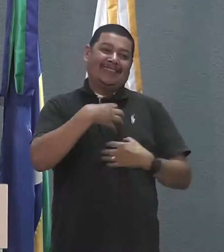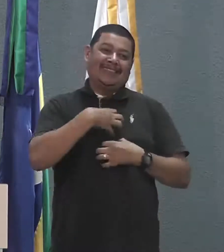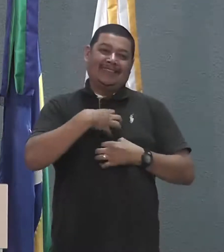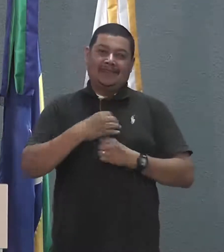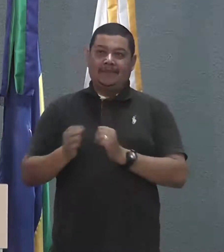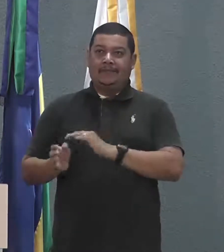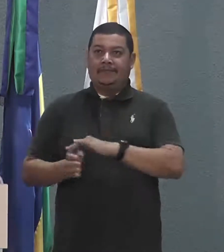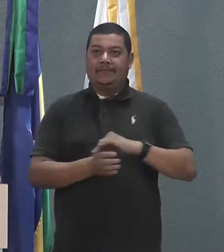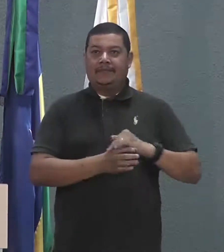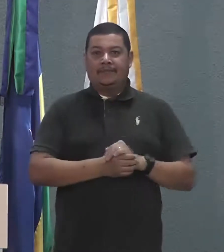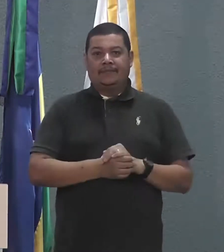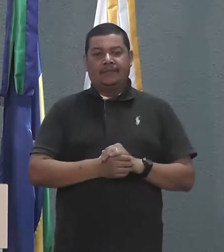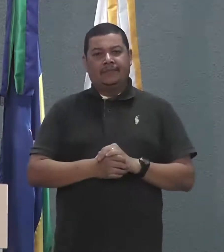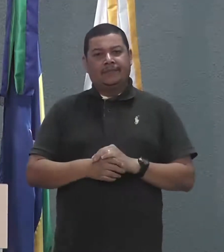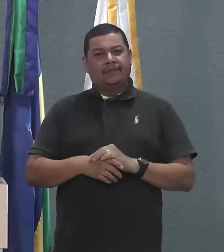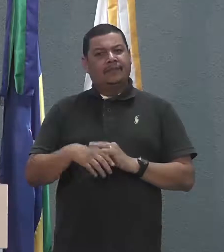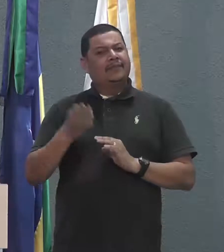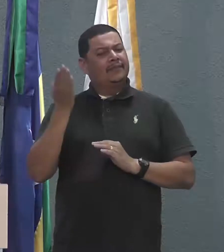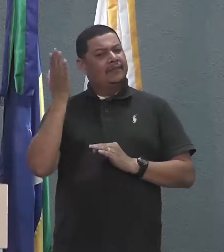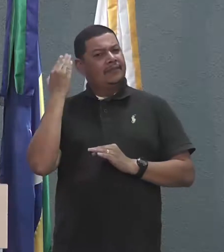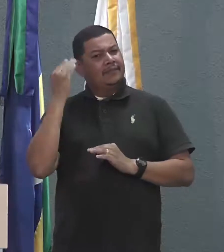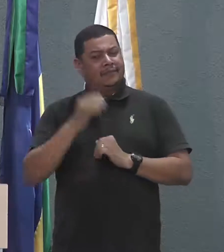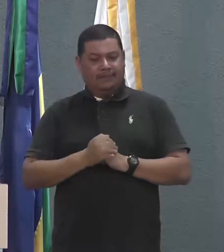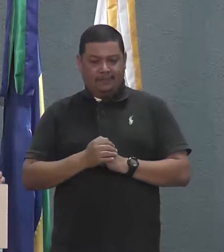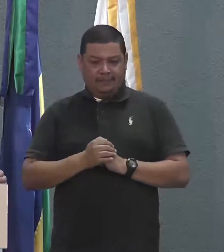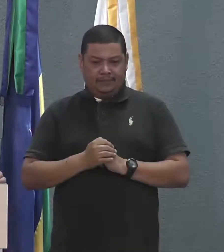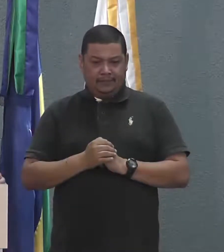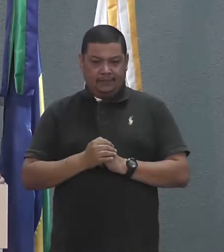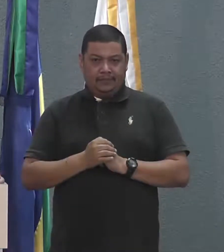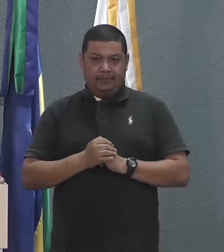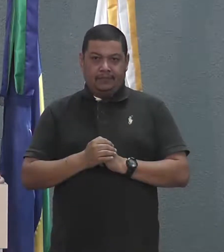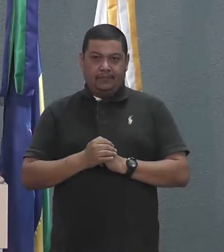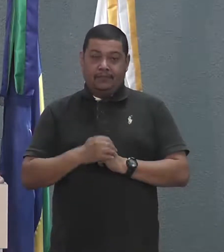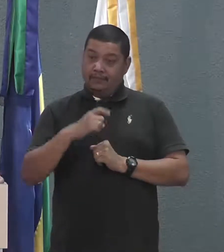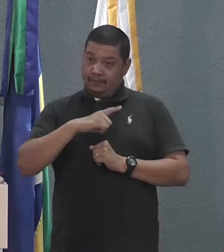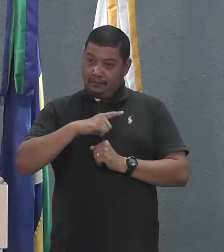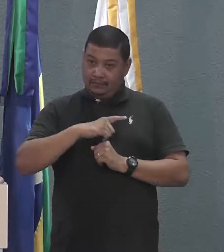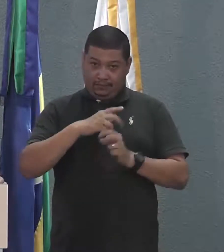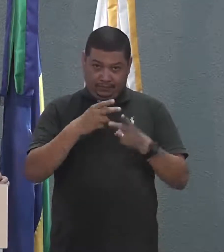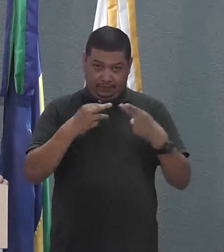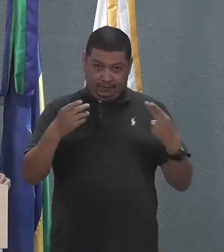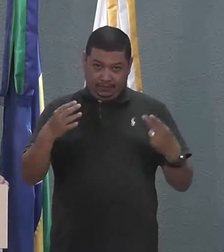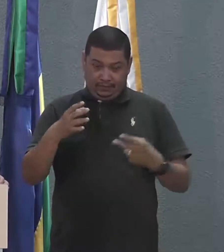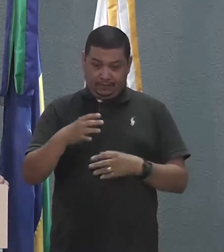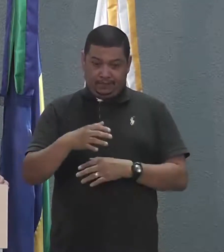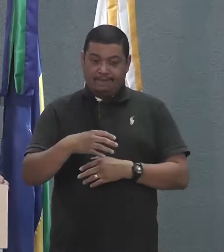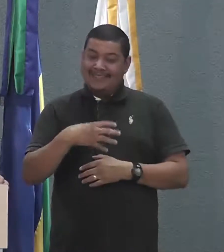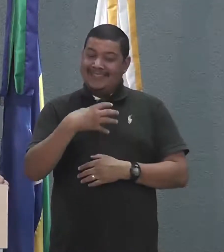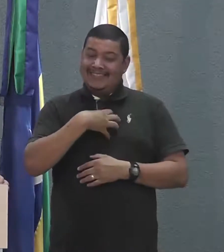Também dias atrás aconteceu algo muito triste